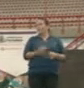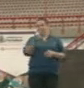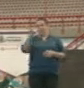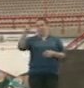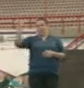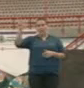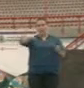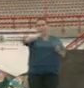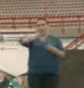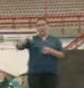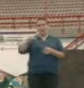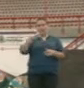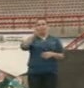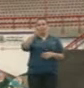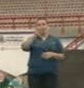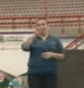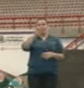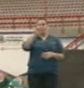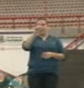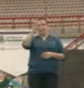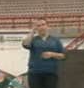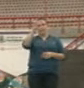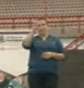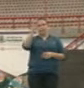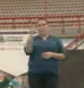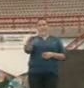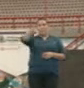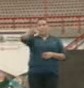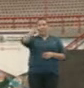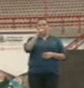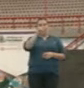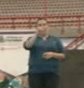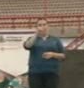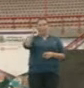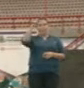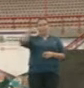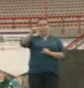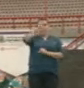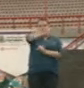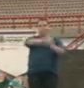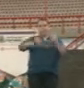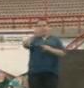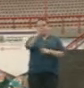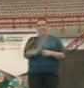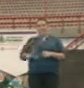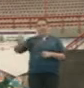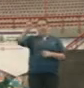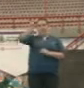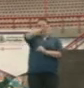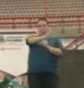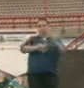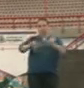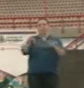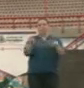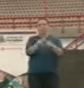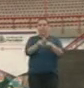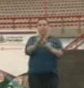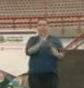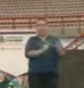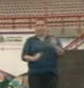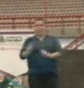cultural. A Europa mudou, e quando a Europa mudou politicamente com o absolutismo, e mudou economicamente